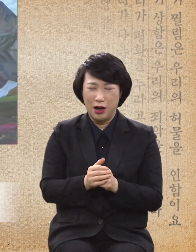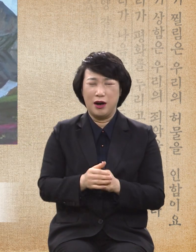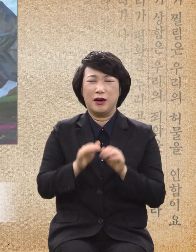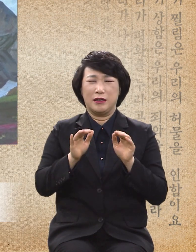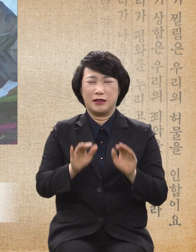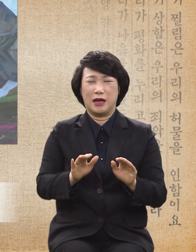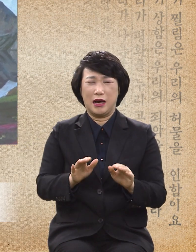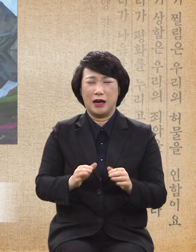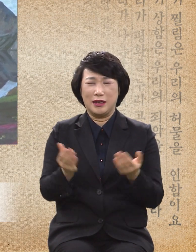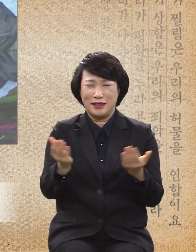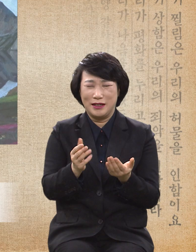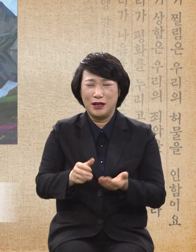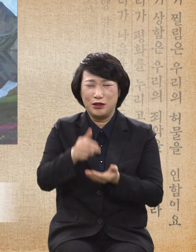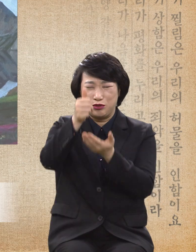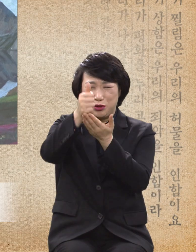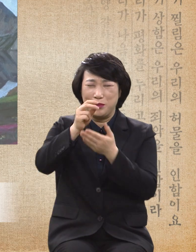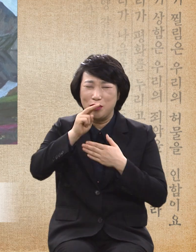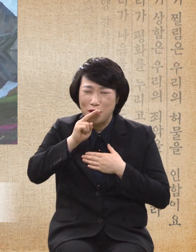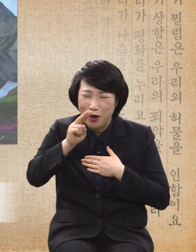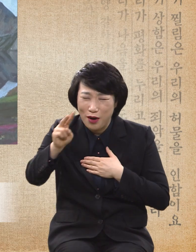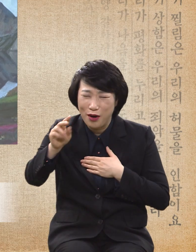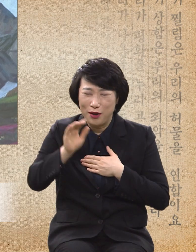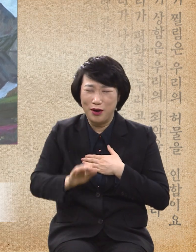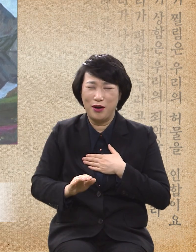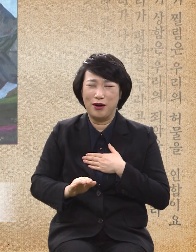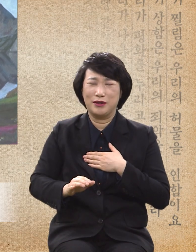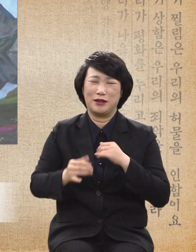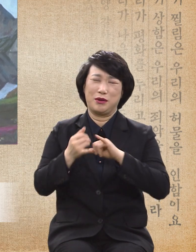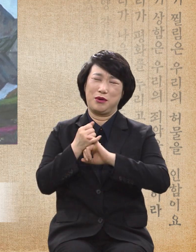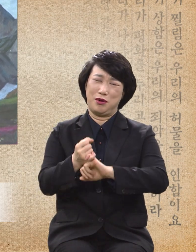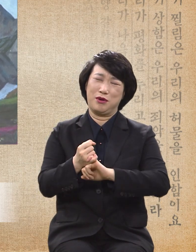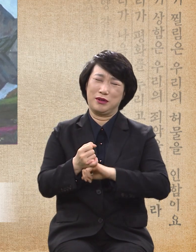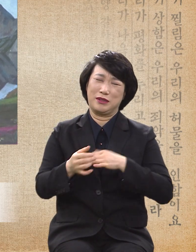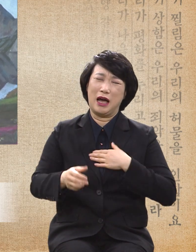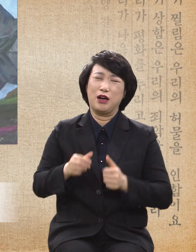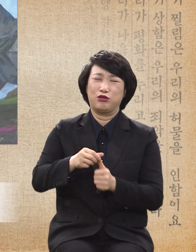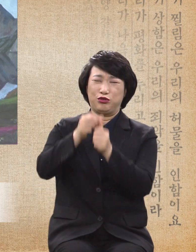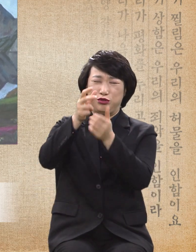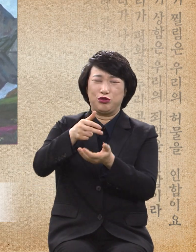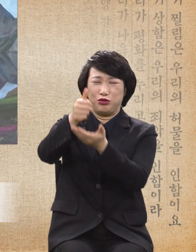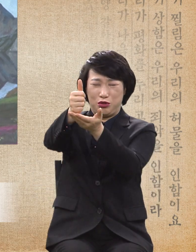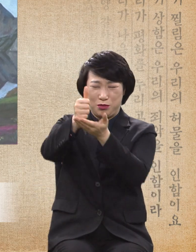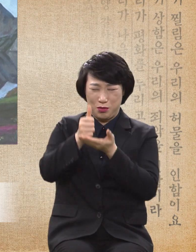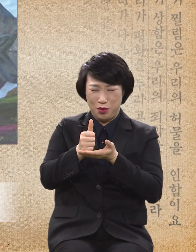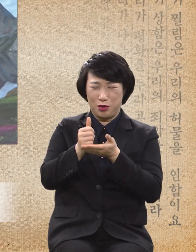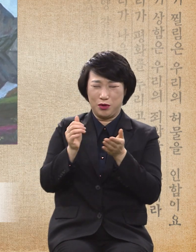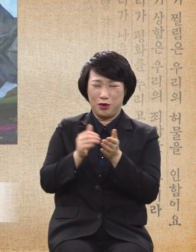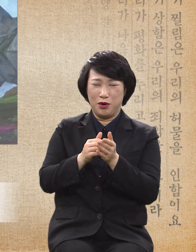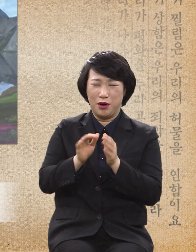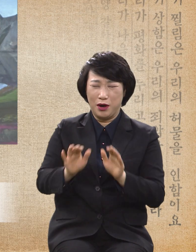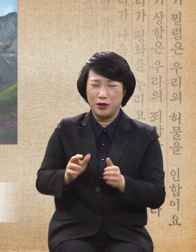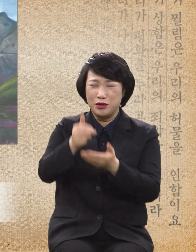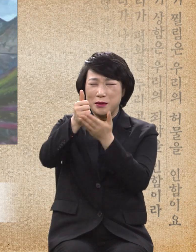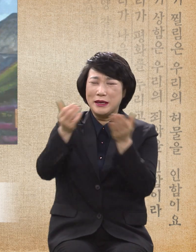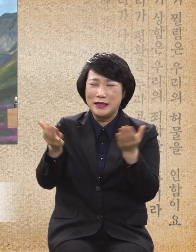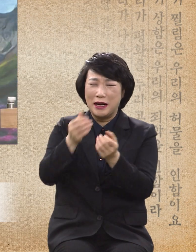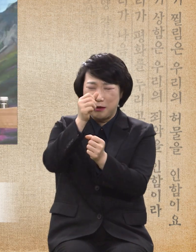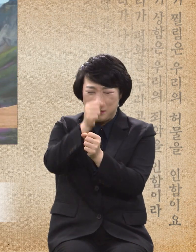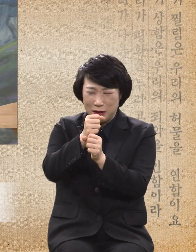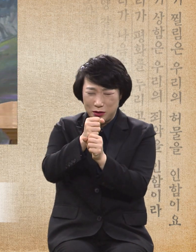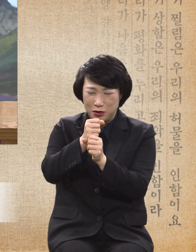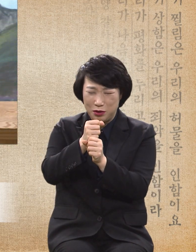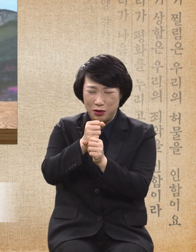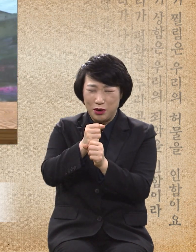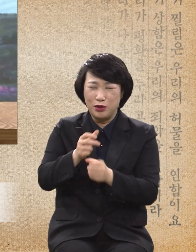모순시키면서까지도 일하신 우리 주님을 반드시 나의 구주로 모시고 주님을 일하시게 하며